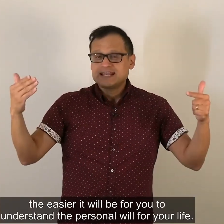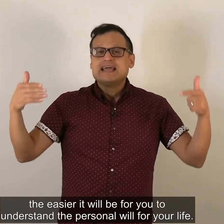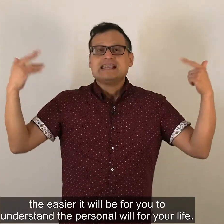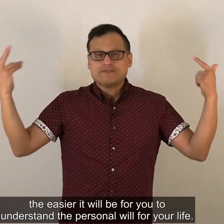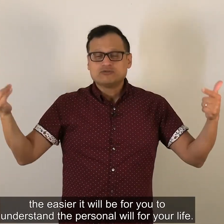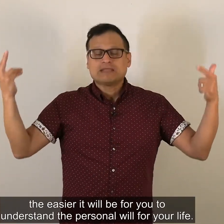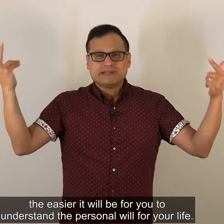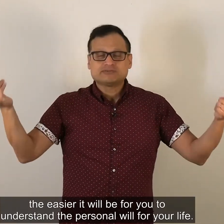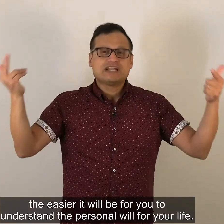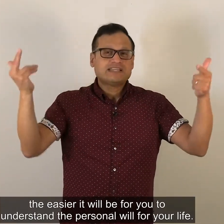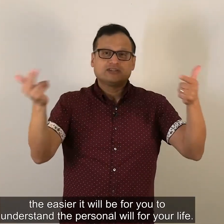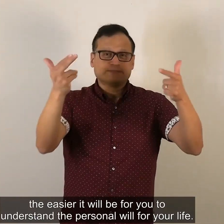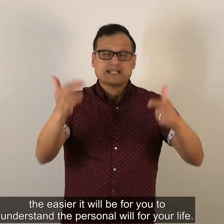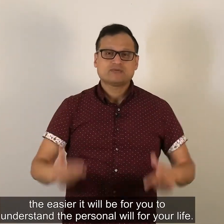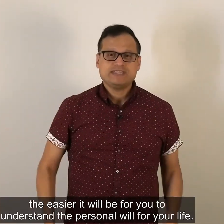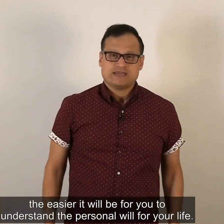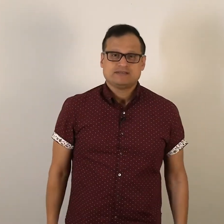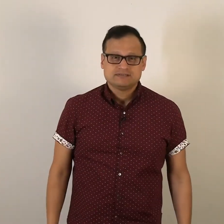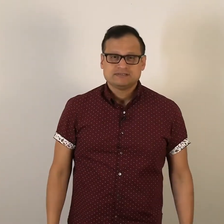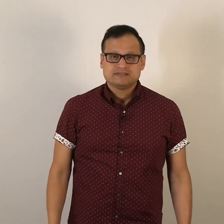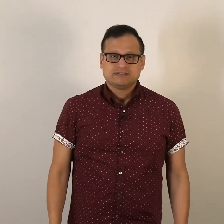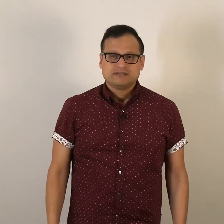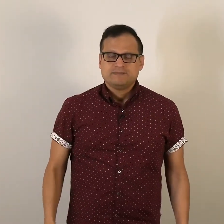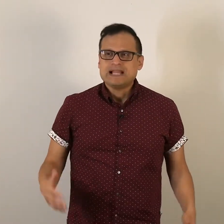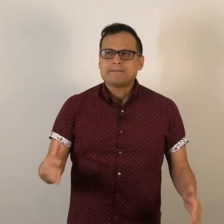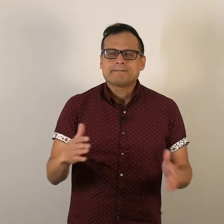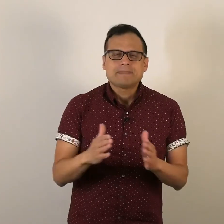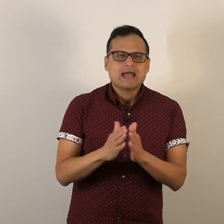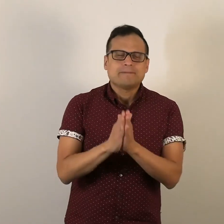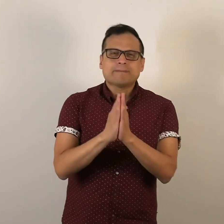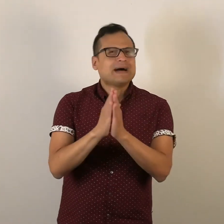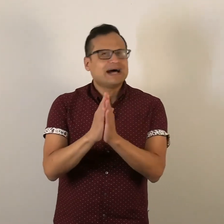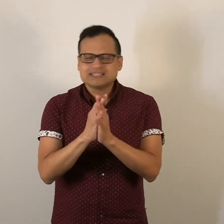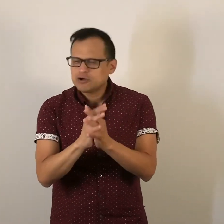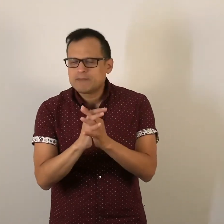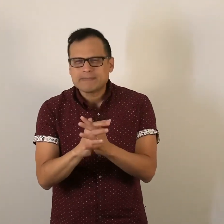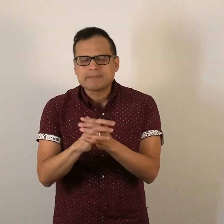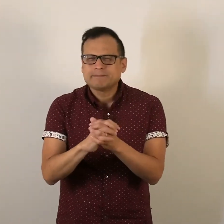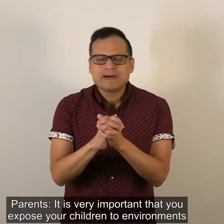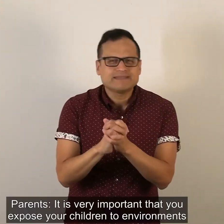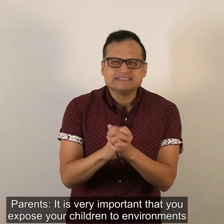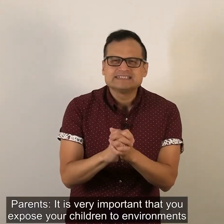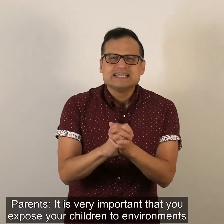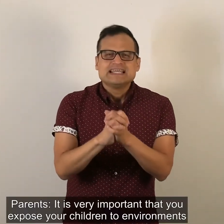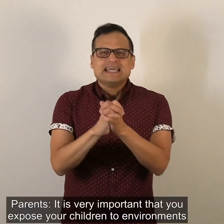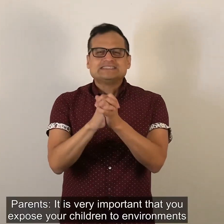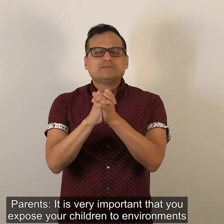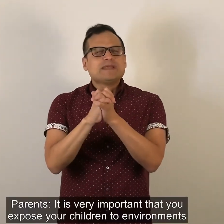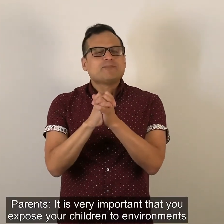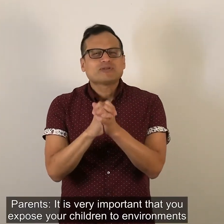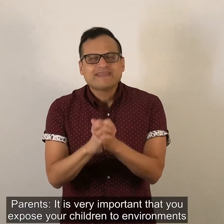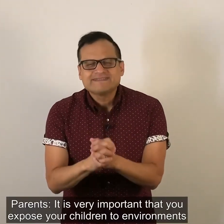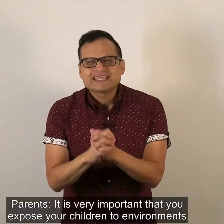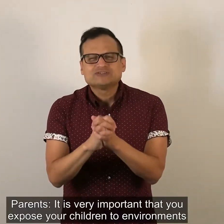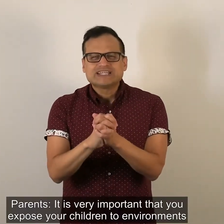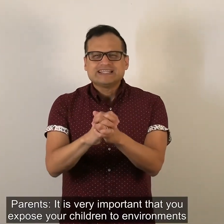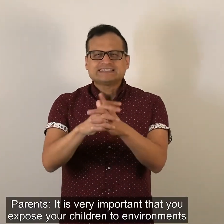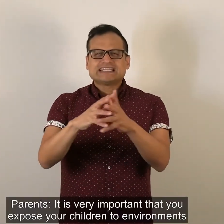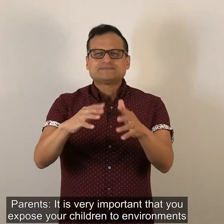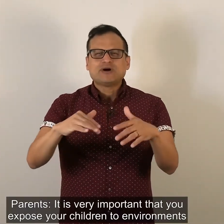la voluntad personal de Dios para tu vida. Mira, papá, a ti como papá, padres, es súper importante que ustedes expongan a